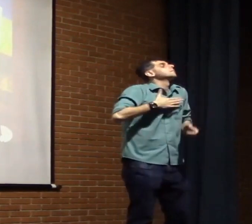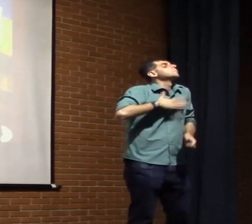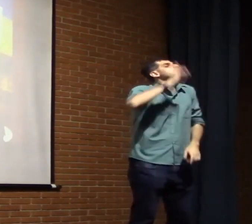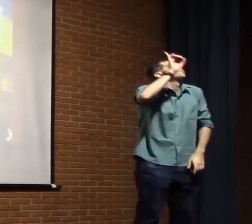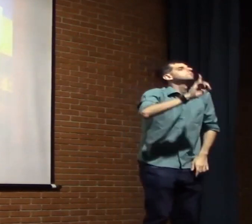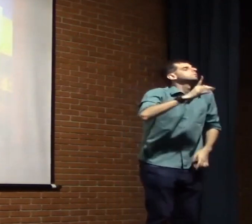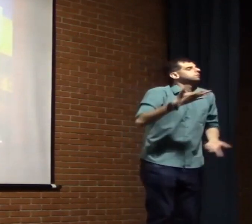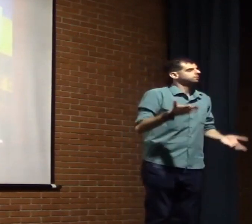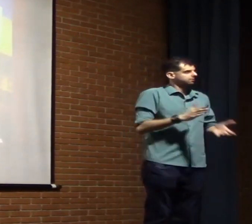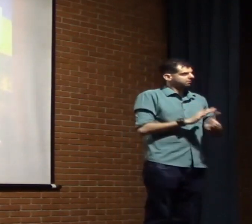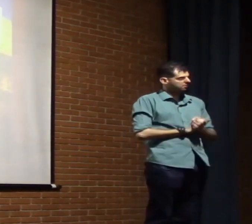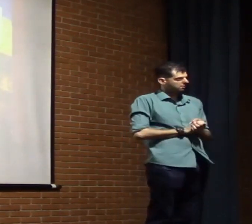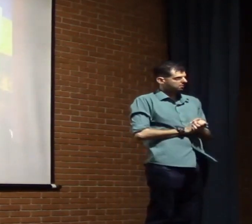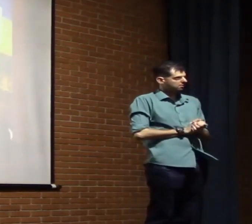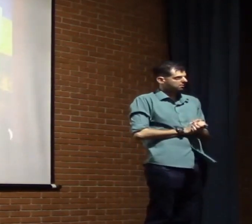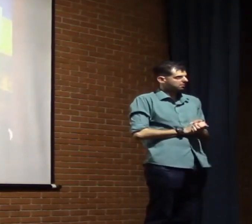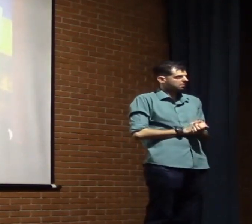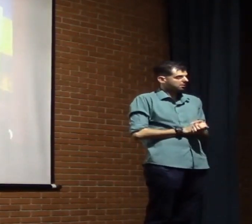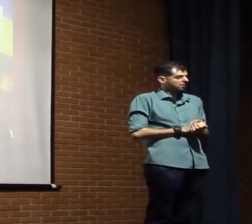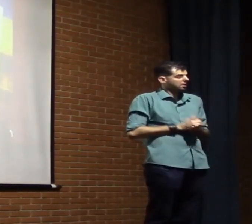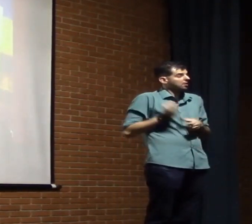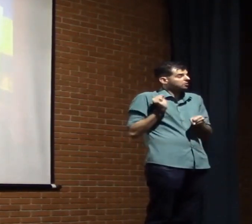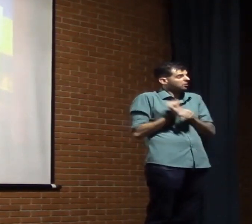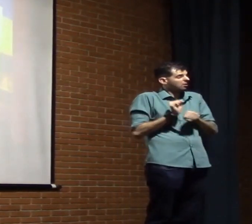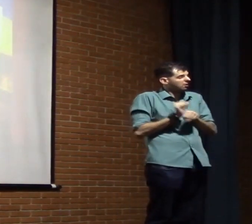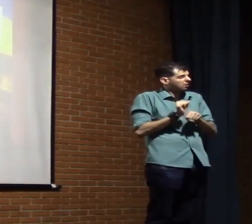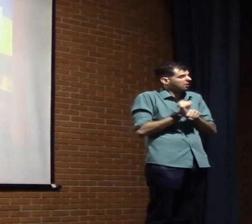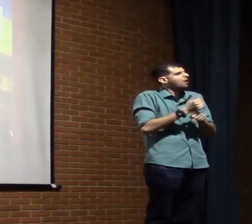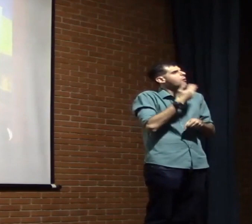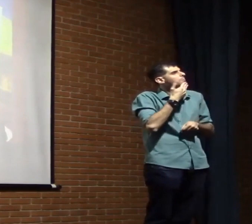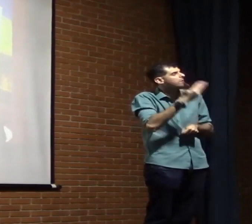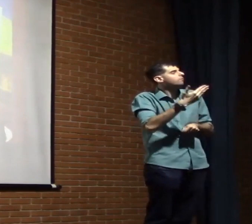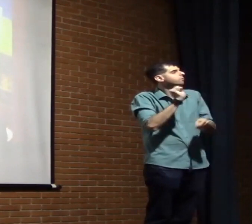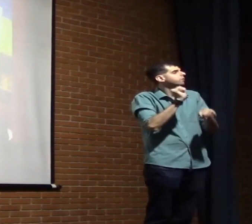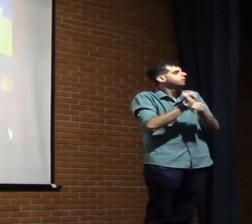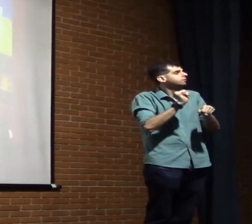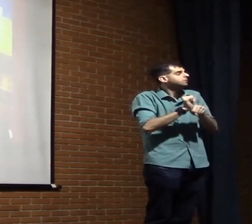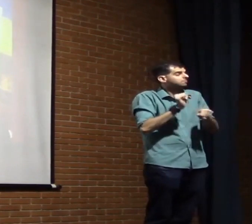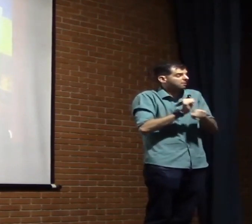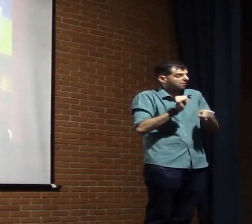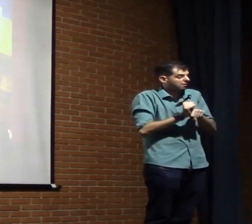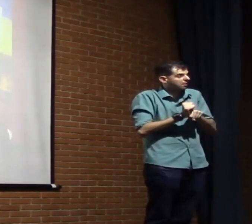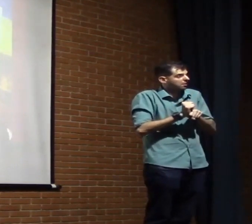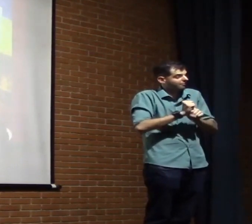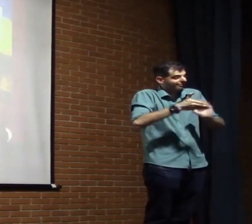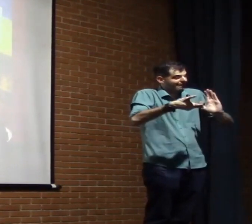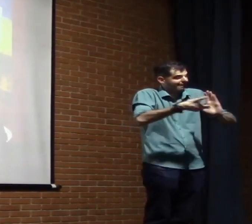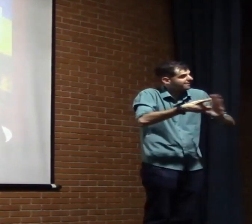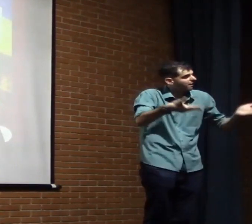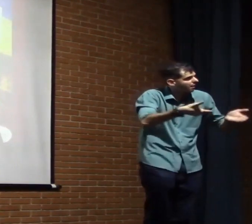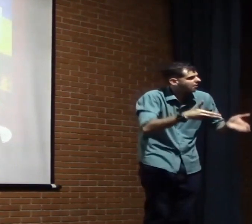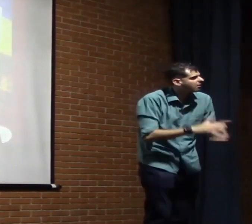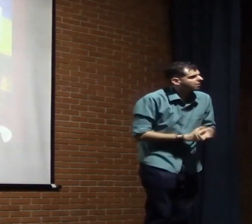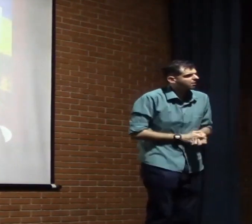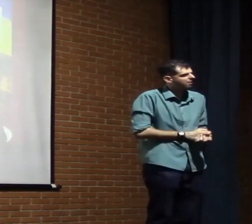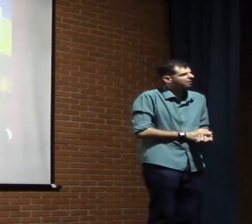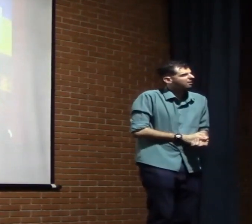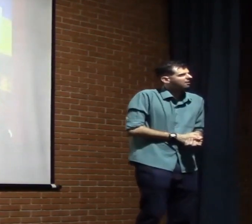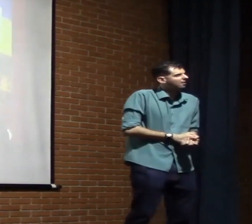questão dela, afastamento para maternidade, né? E eu precisei aguardar o direito dela, mas assim, eu